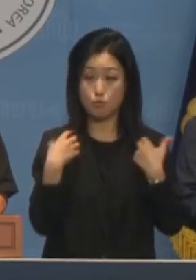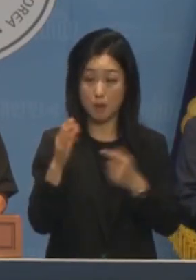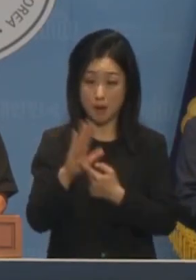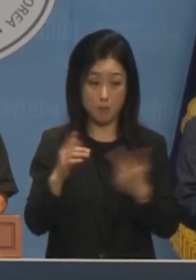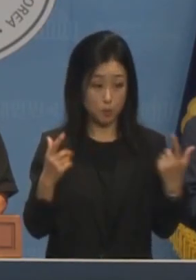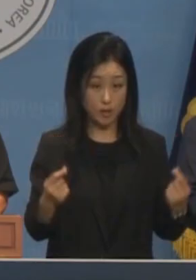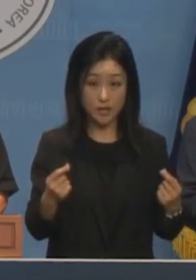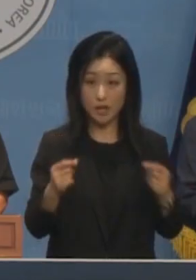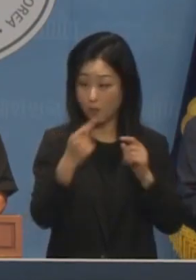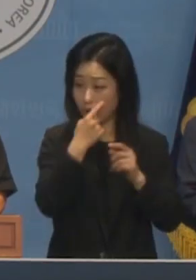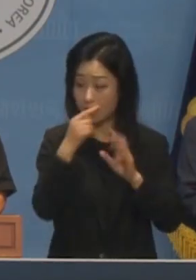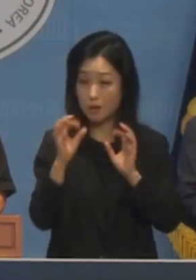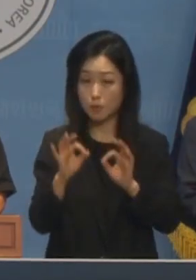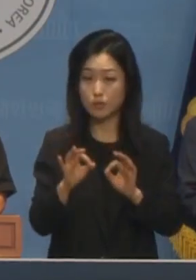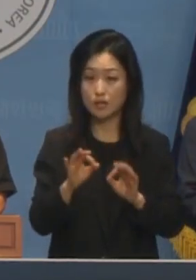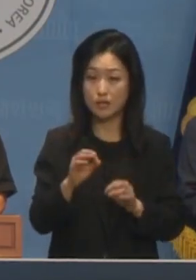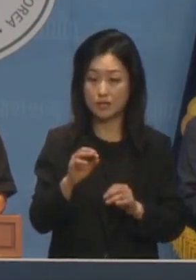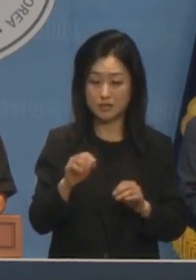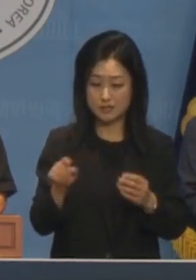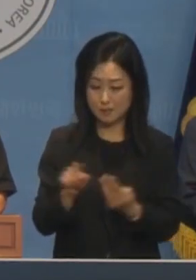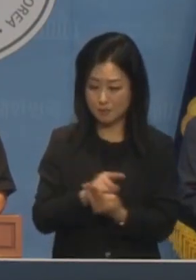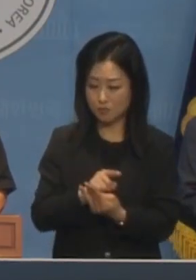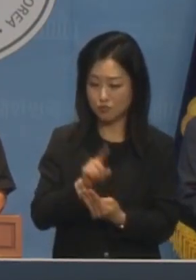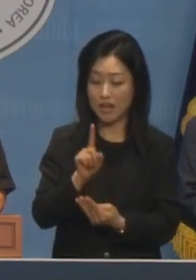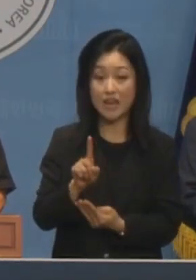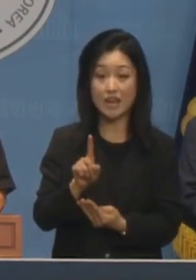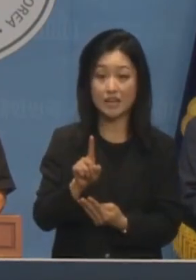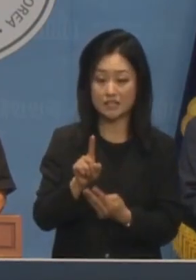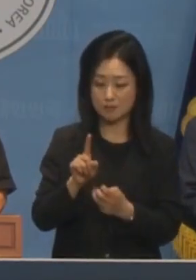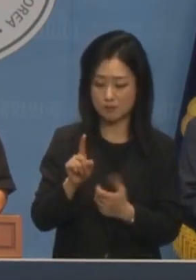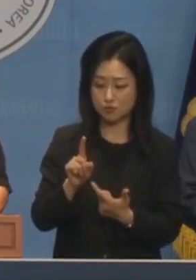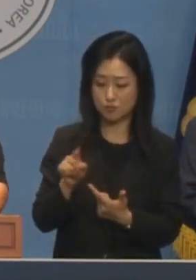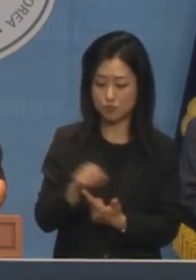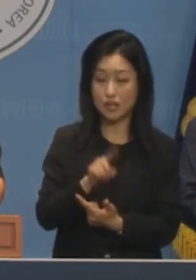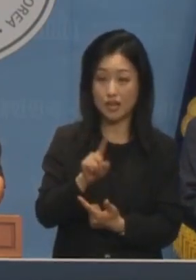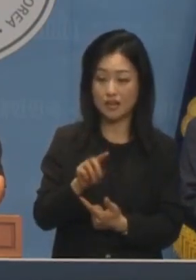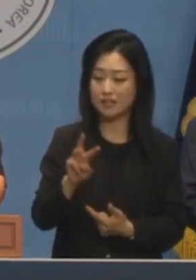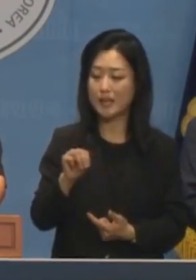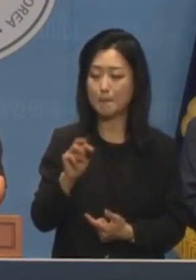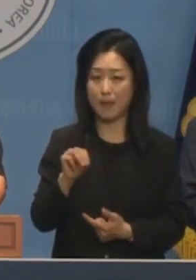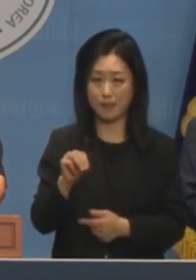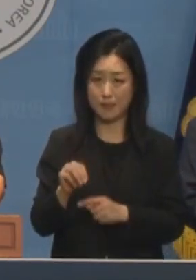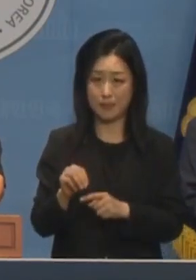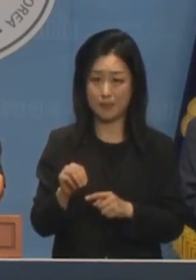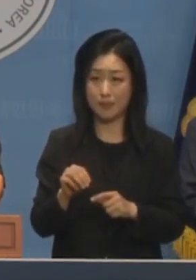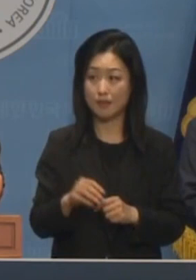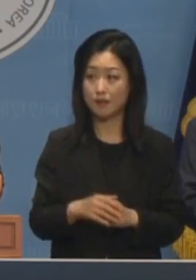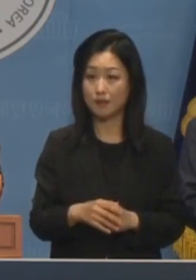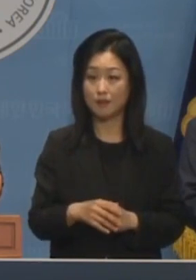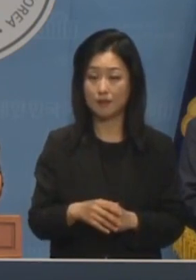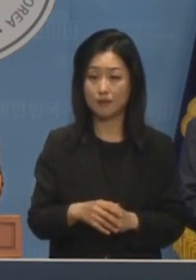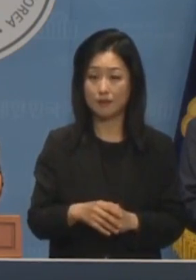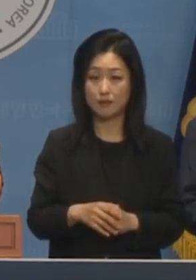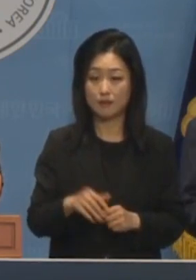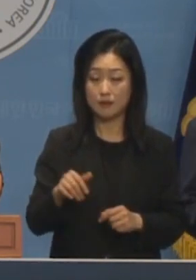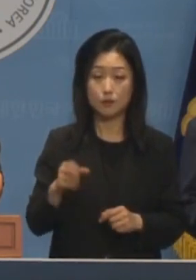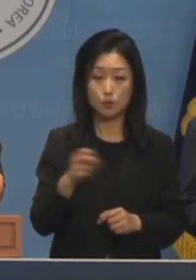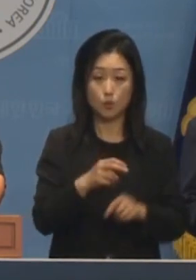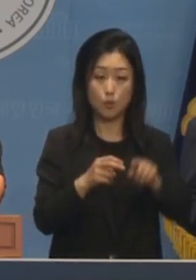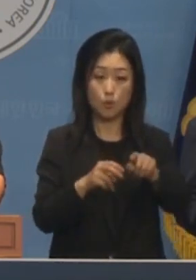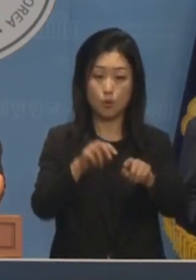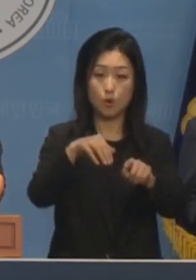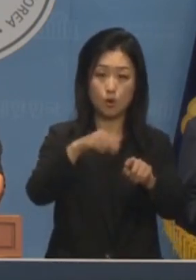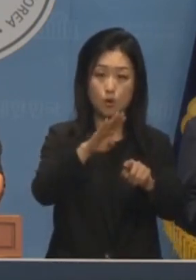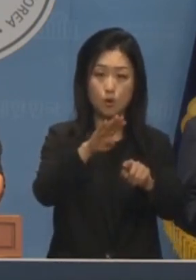발표 수치는 36분의 1 수준인 3만 셀이었습니다. 백제보 하류 강경폭우의 상황은